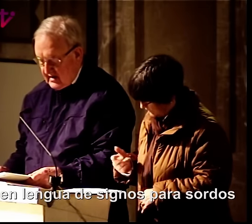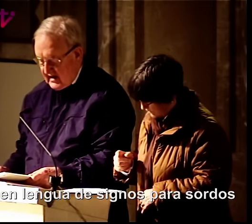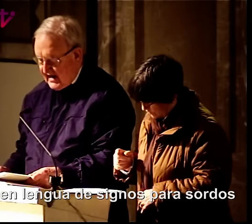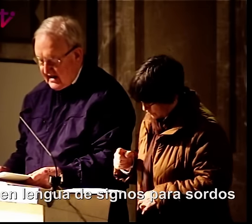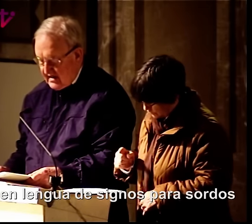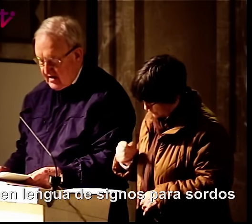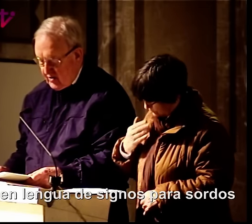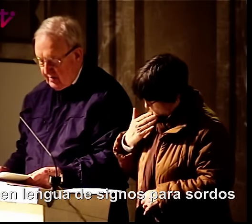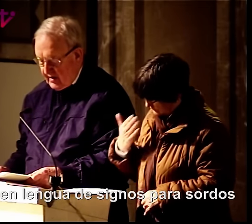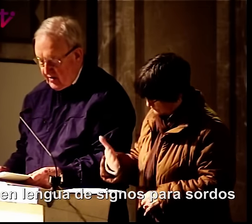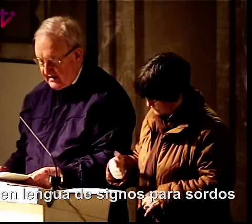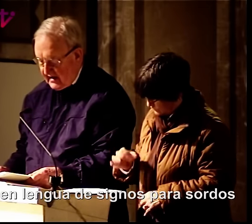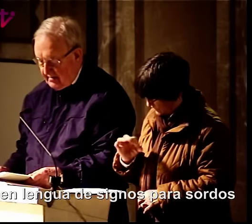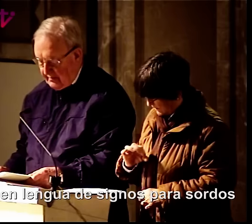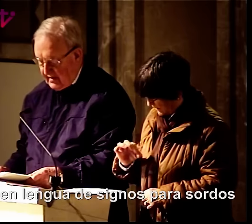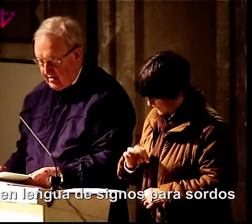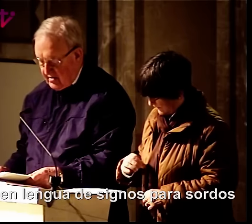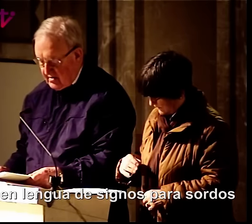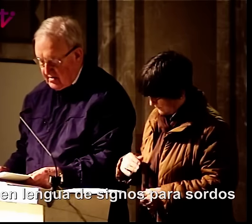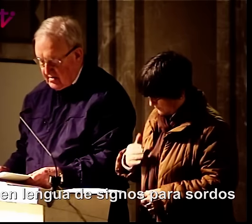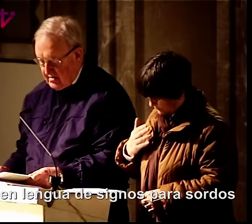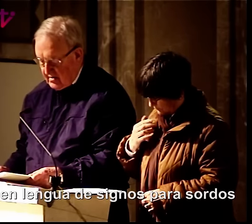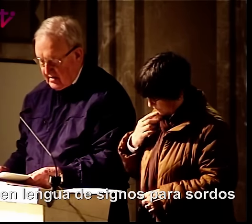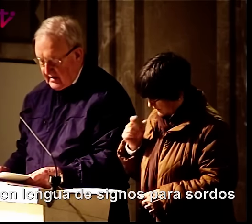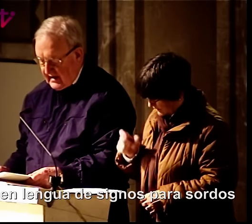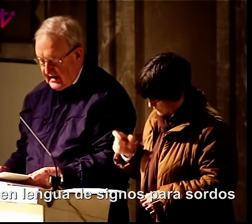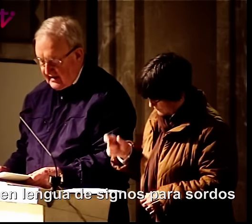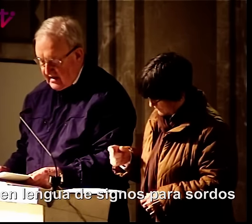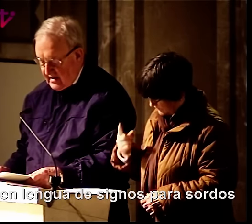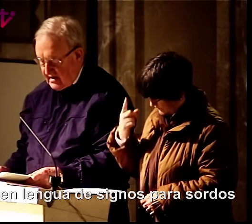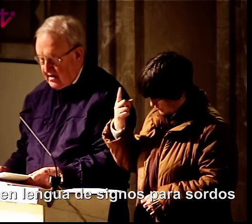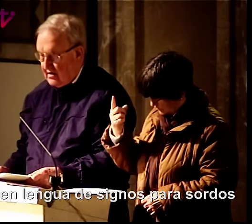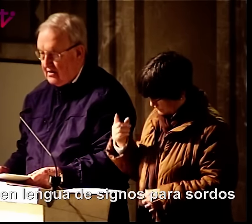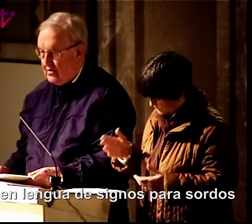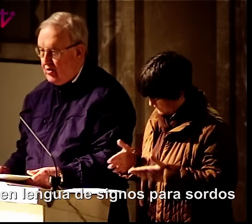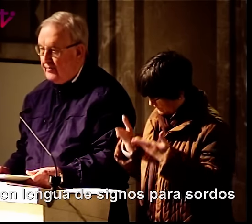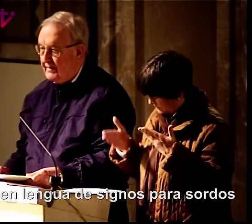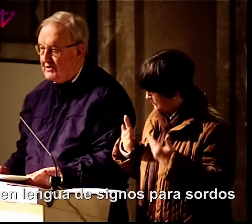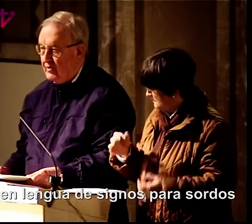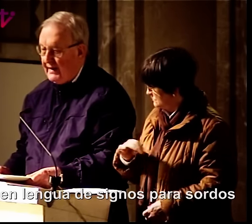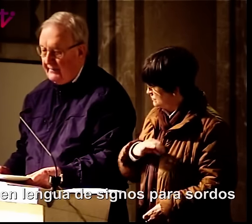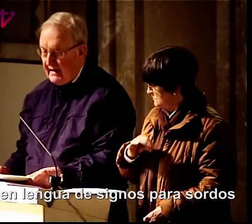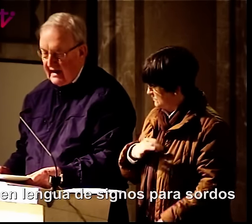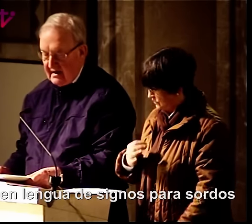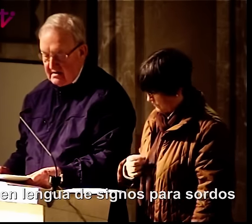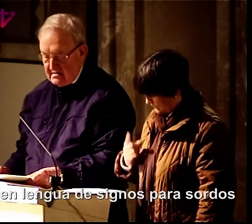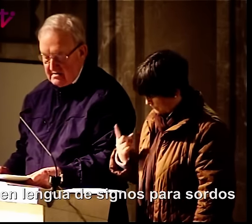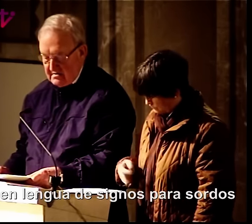A nadie obligó a ser impío y a nadie dio permiso para pecar.